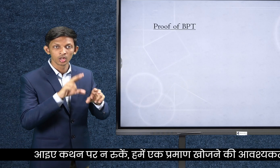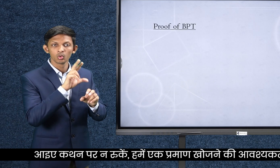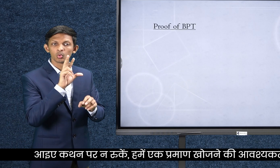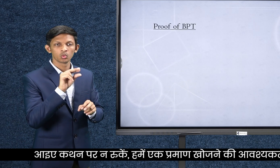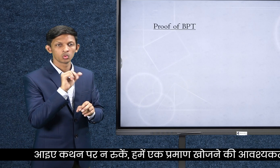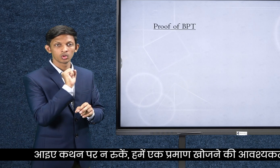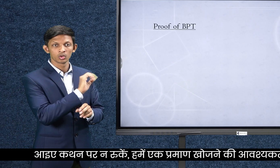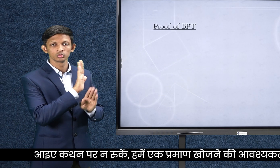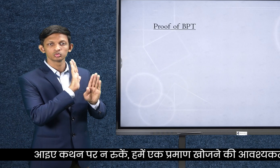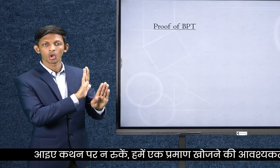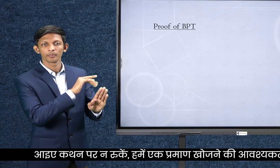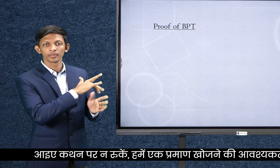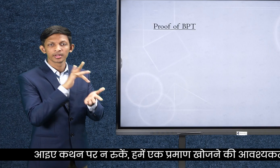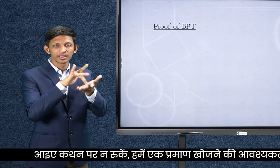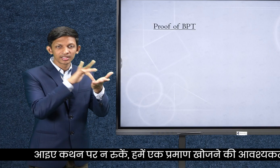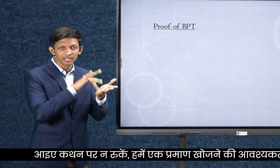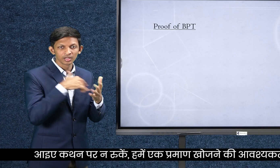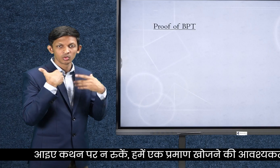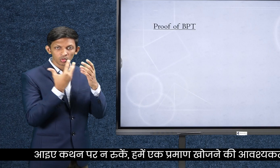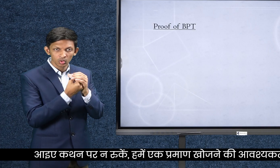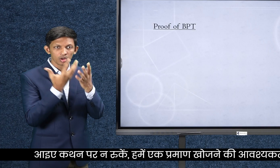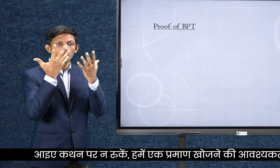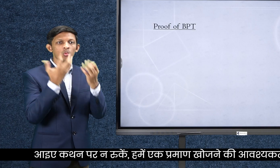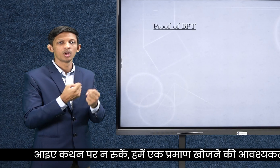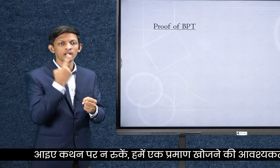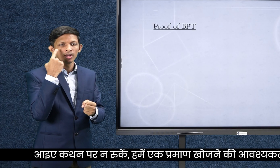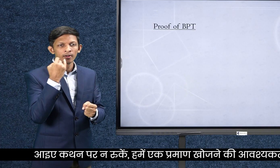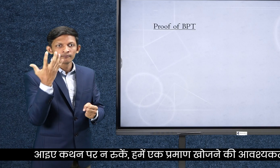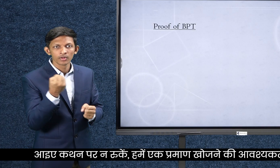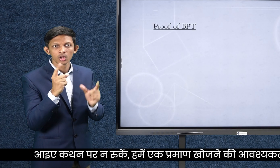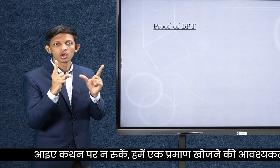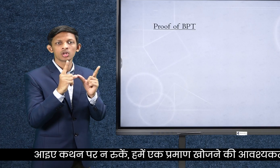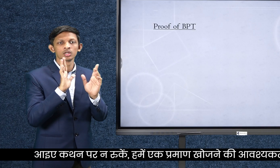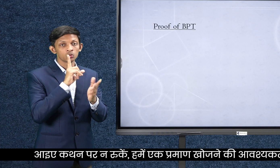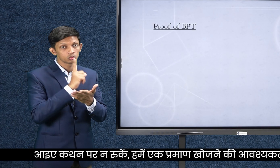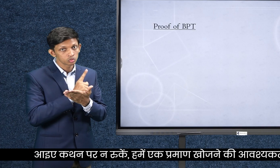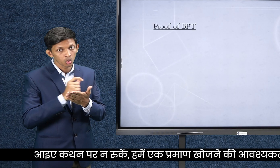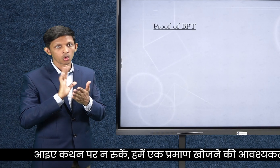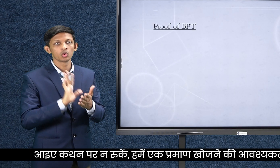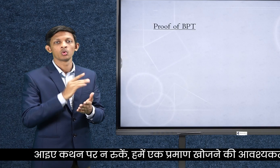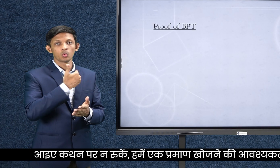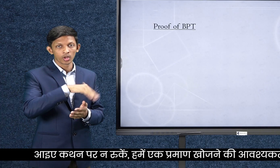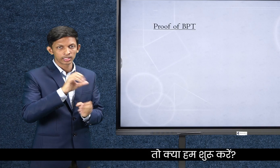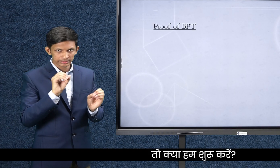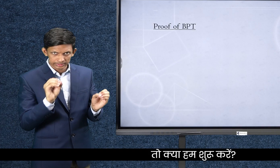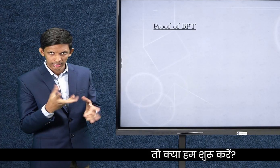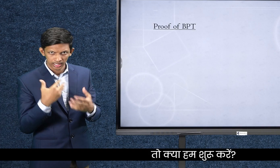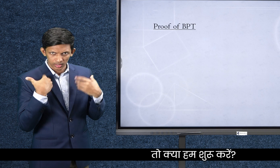आइए कल्पना पर न रुके, हमें एक प्रमाण खोजने की आवश्यकता है कि यह सच है। तो क्या